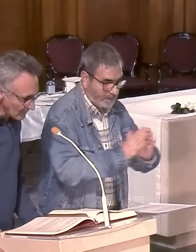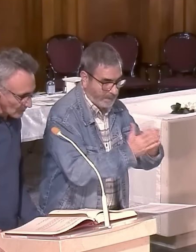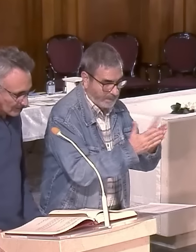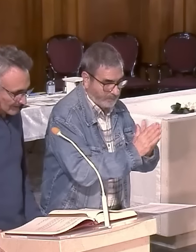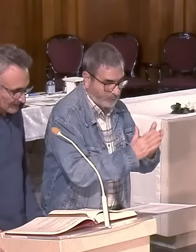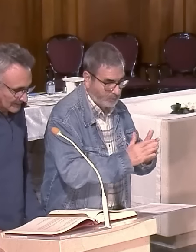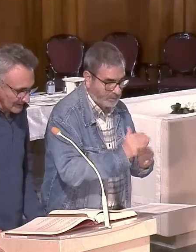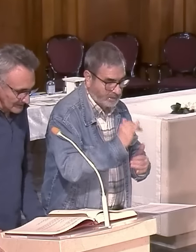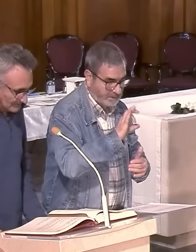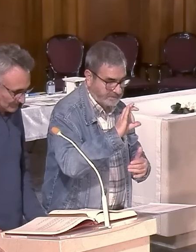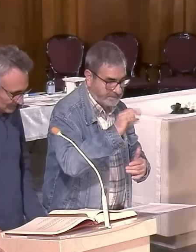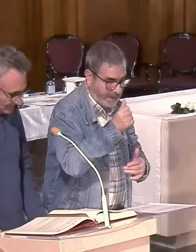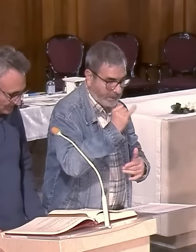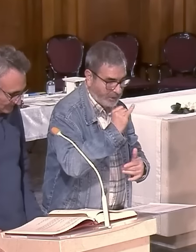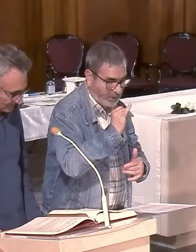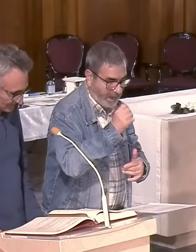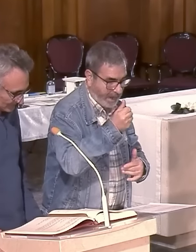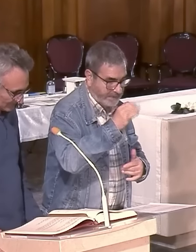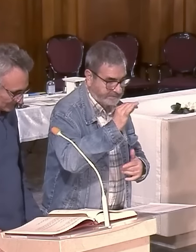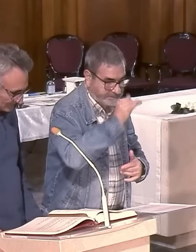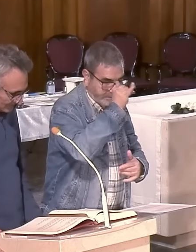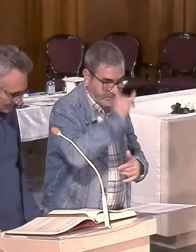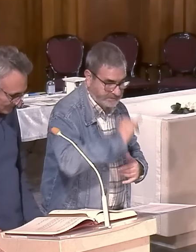Lectura del libro de Isaías.